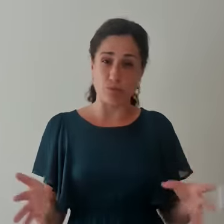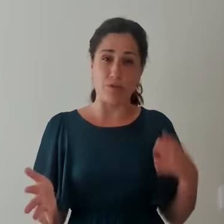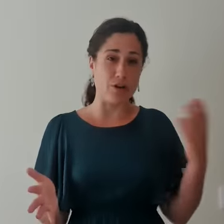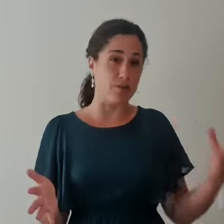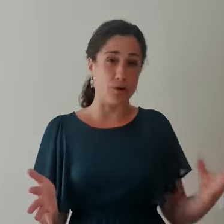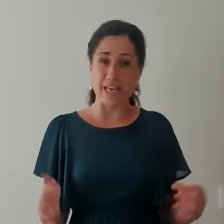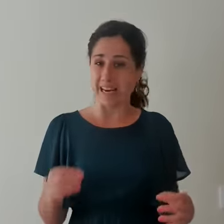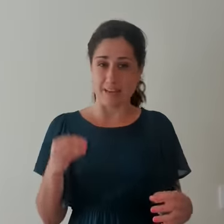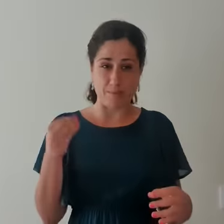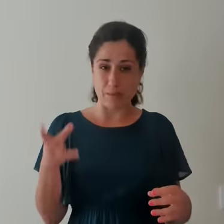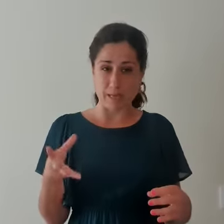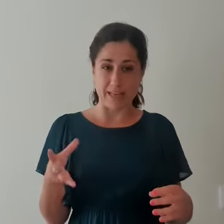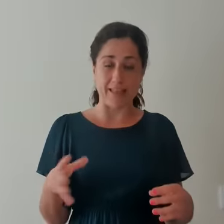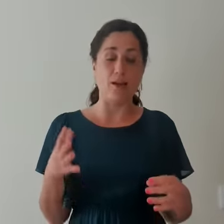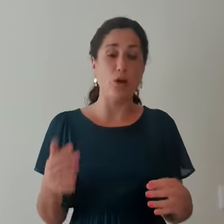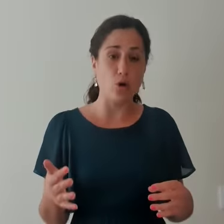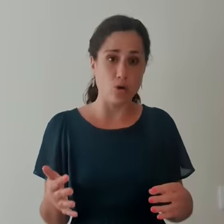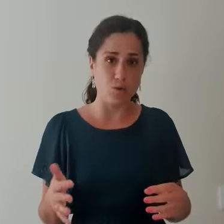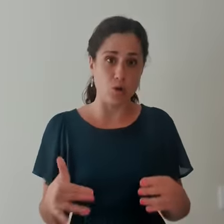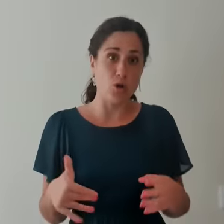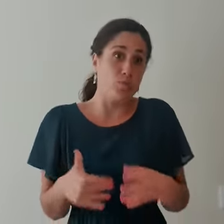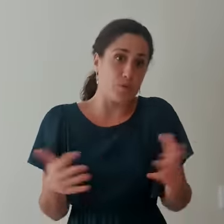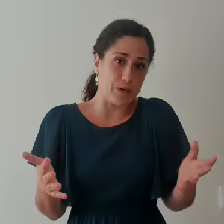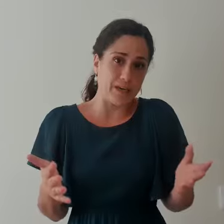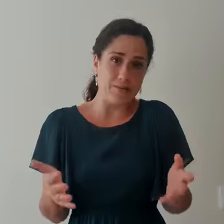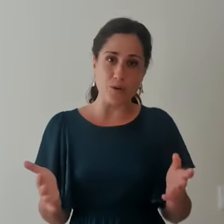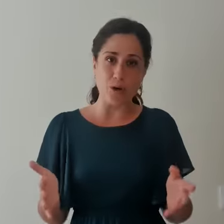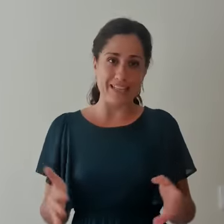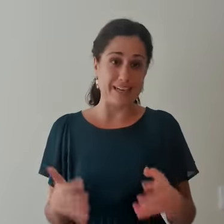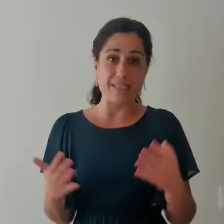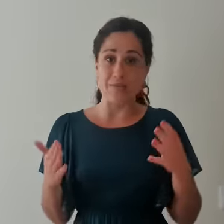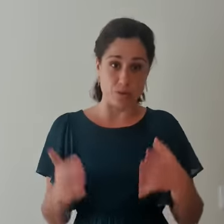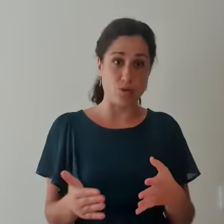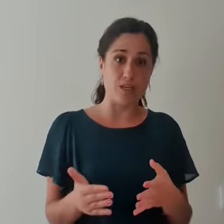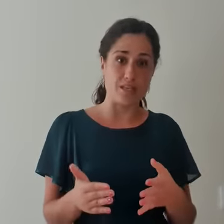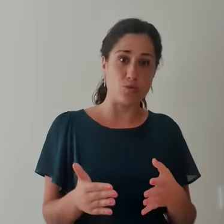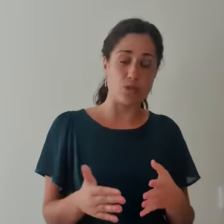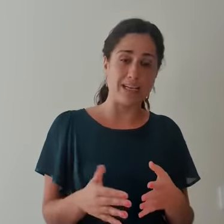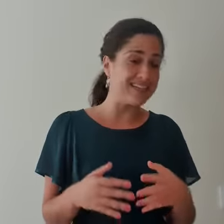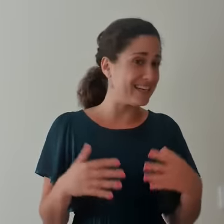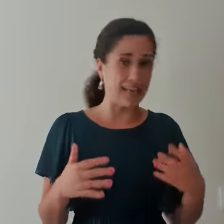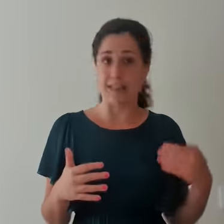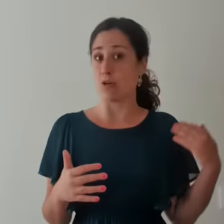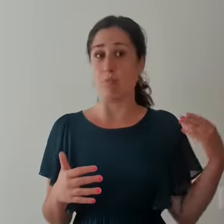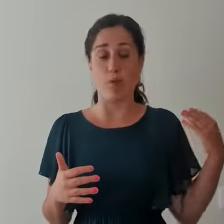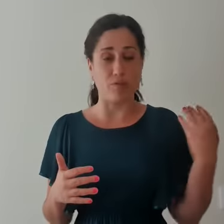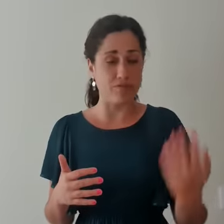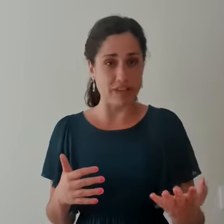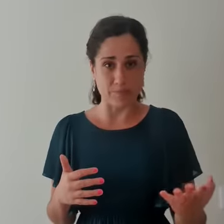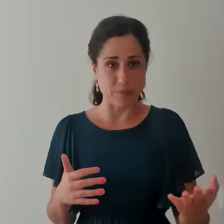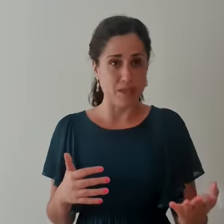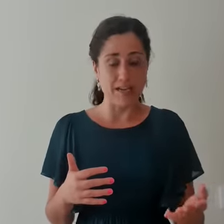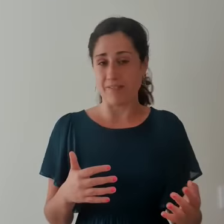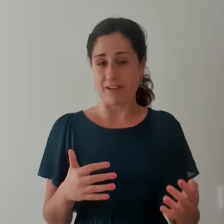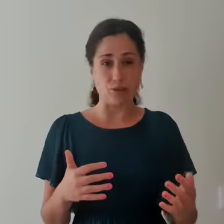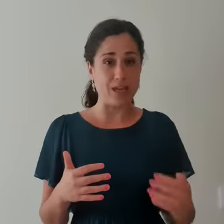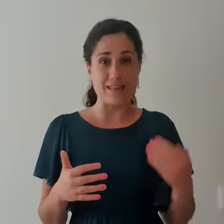4.0, moderna, verde. ¿Cómo? Pues por ejemplo, a través de factorías industriales, relanzando por fin la factoría de